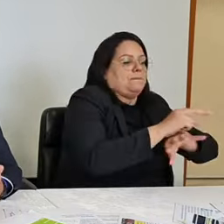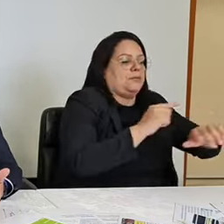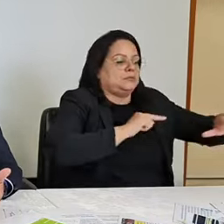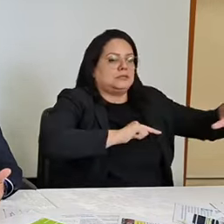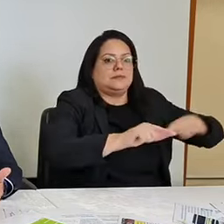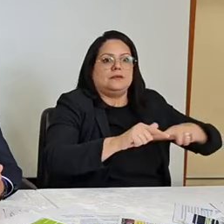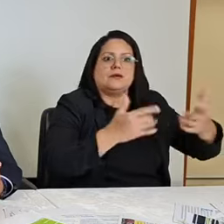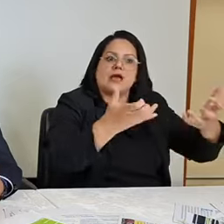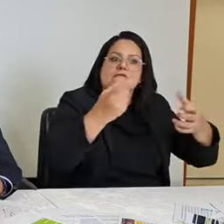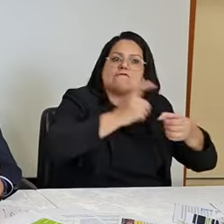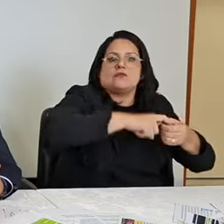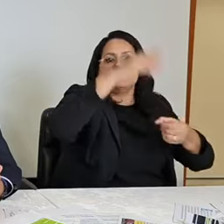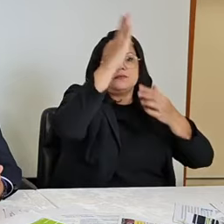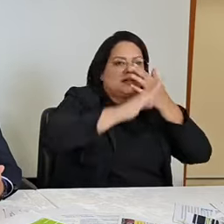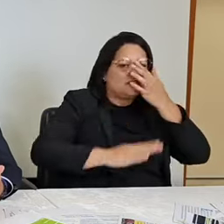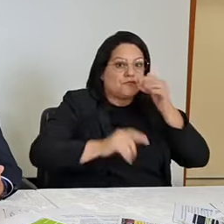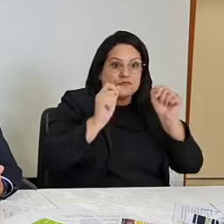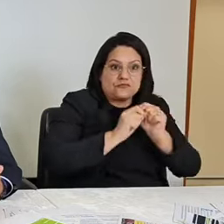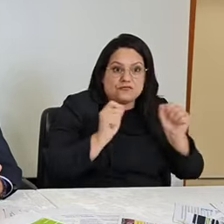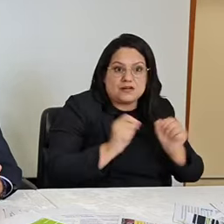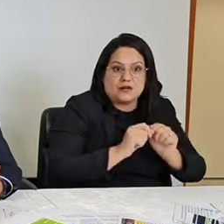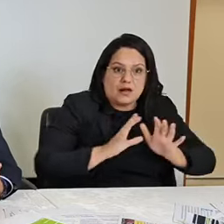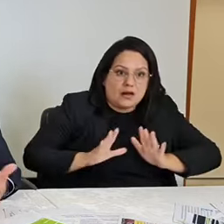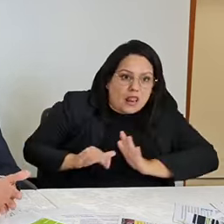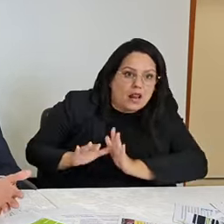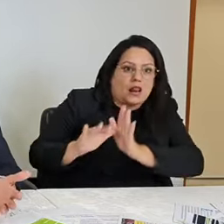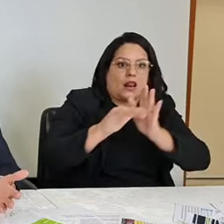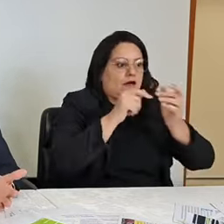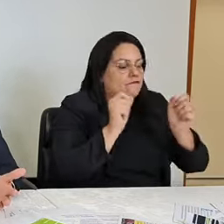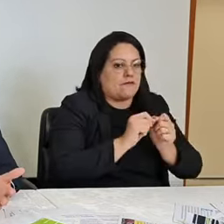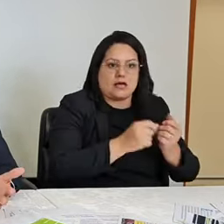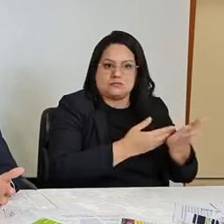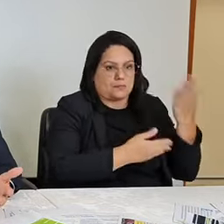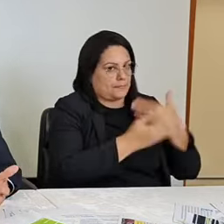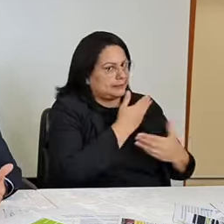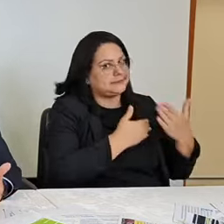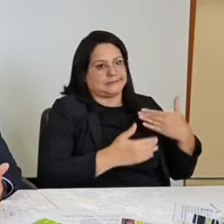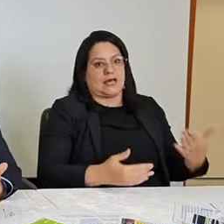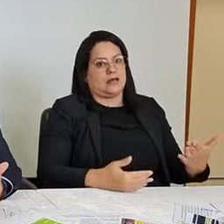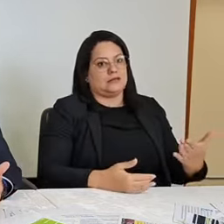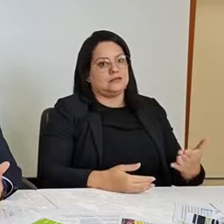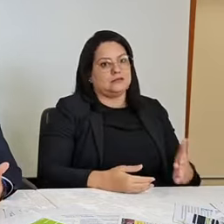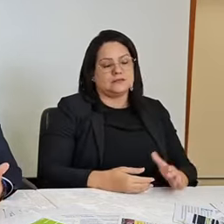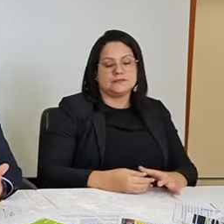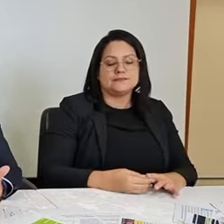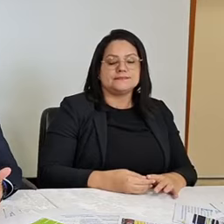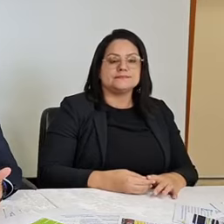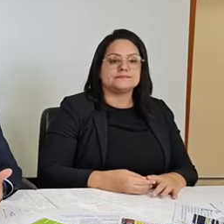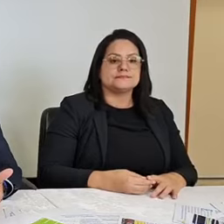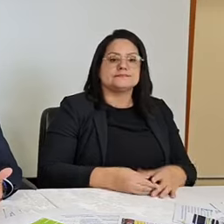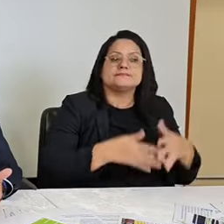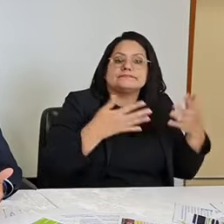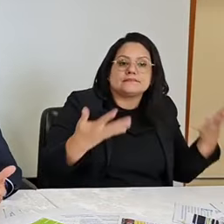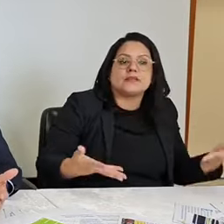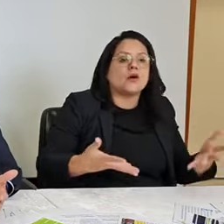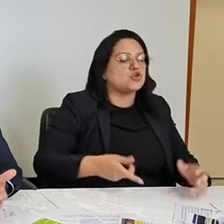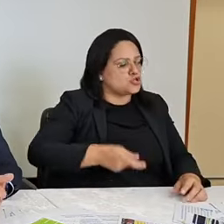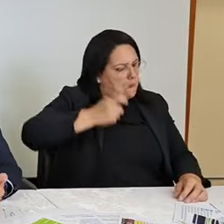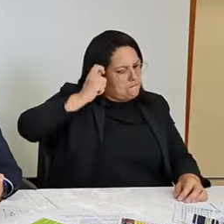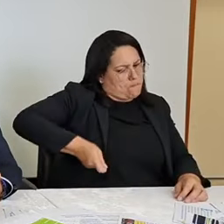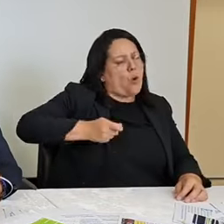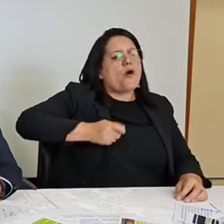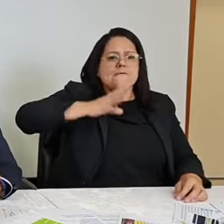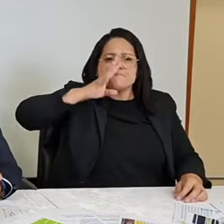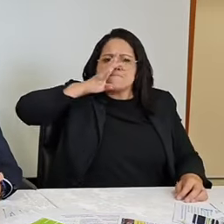no Brasil, né, voltar a fazer o que eles faziam no passado. Então a gente, quando tem o pulso firme, não é